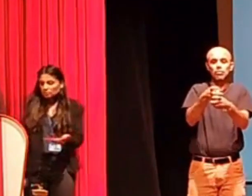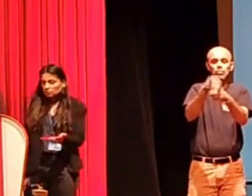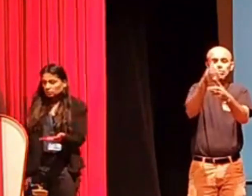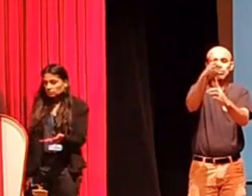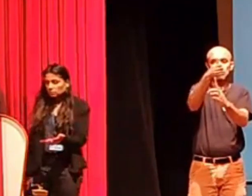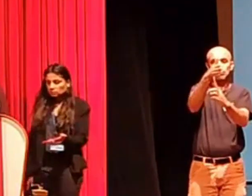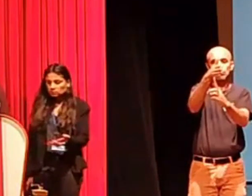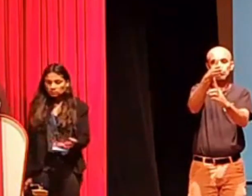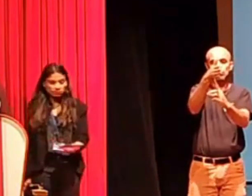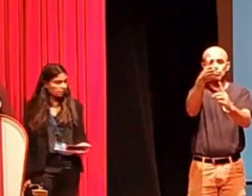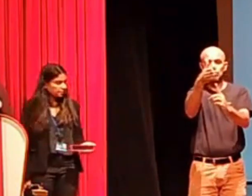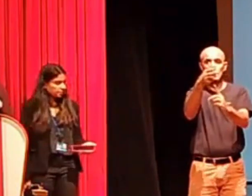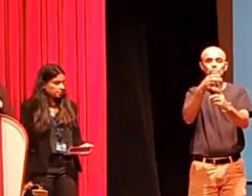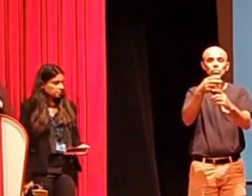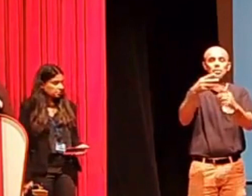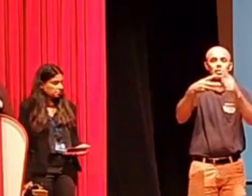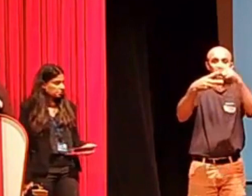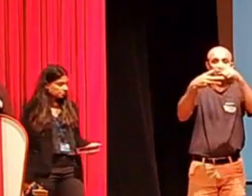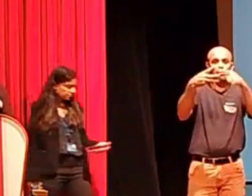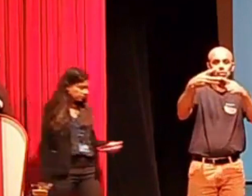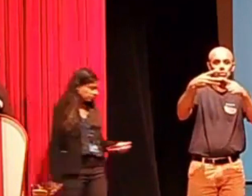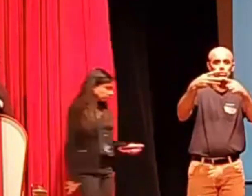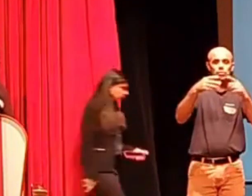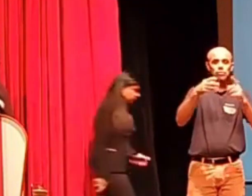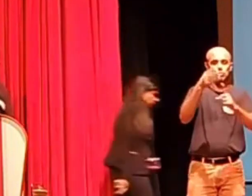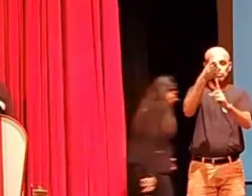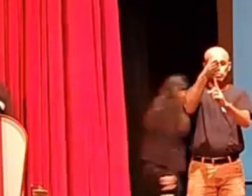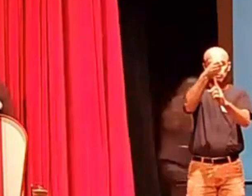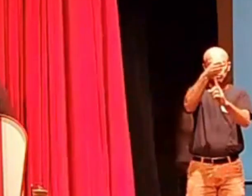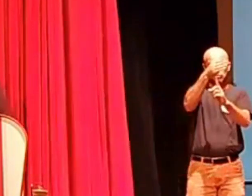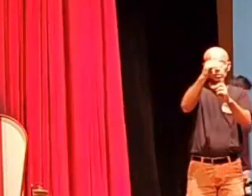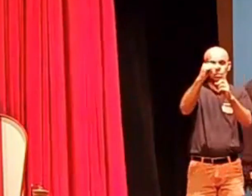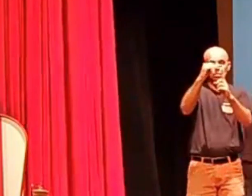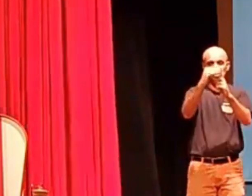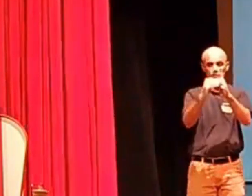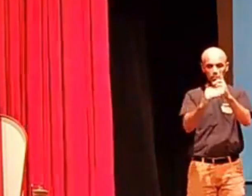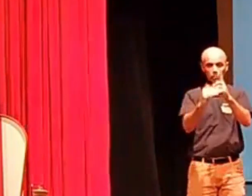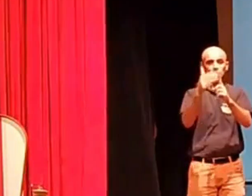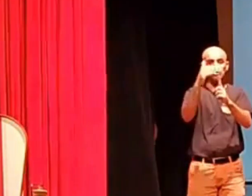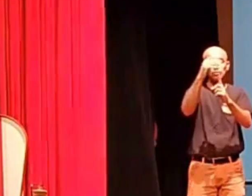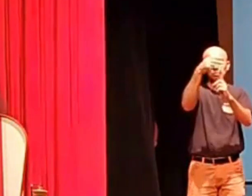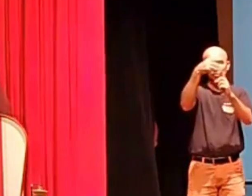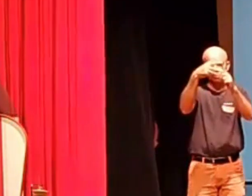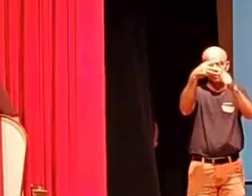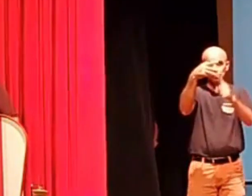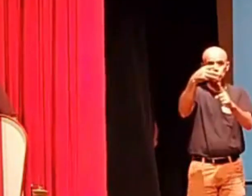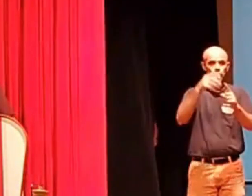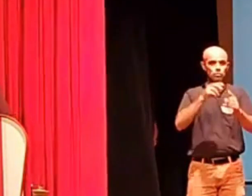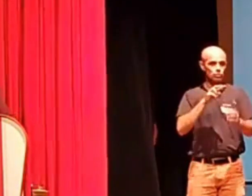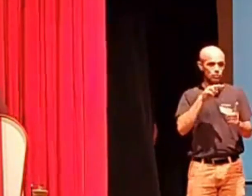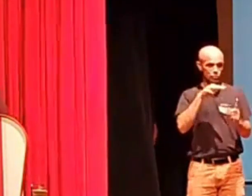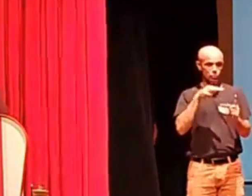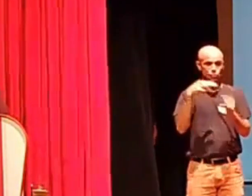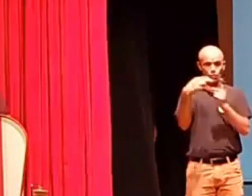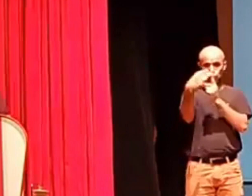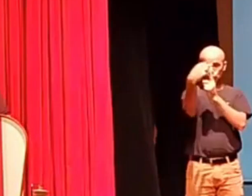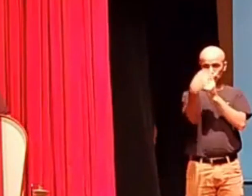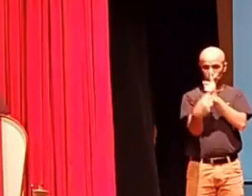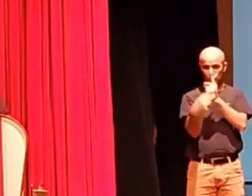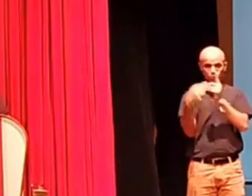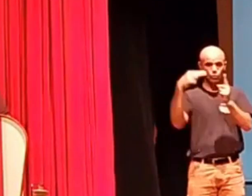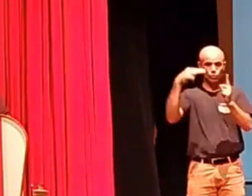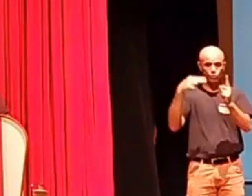A gente tem 3 planos, né, de gravidade onde a gente pode olhar para o paciente. Toda vez